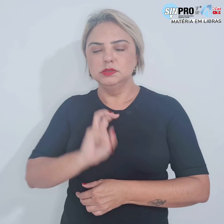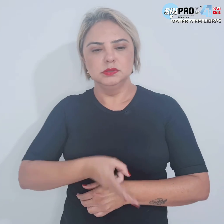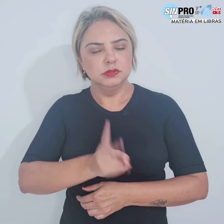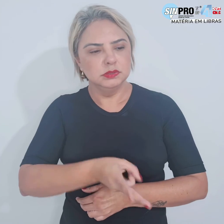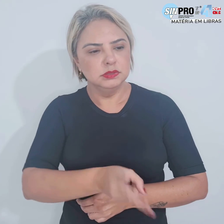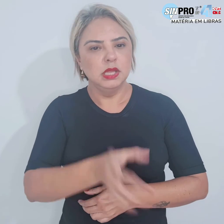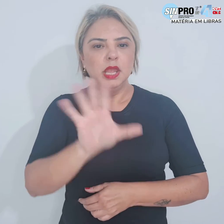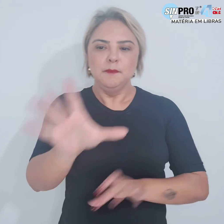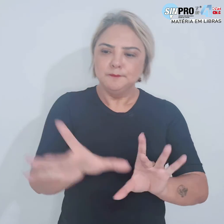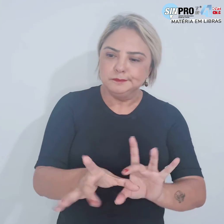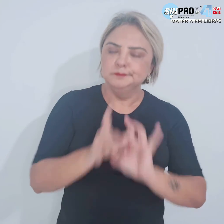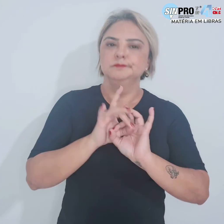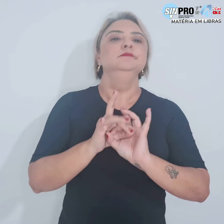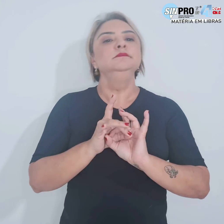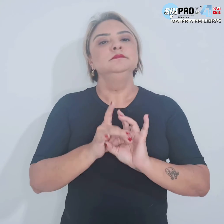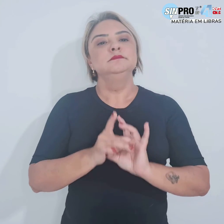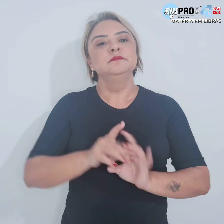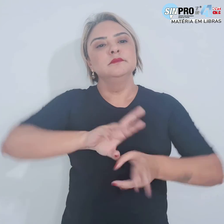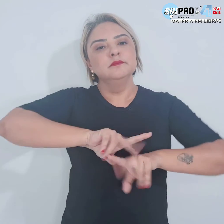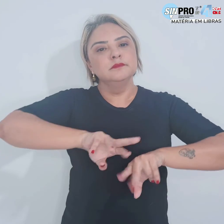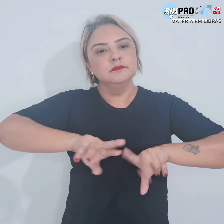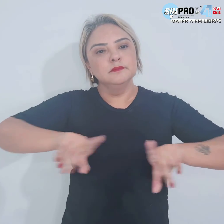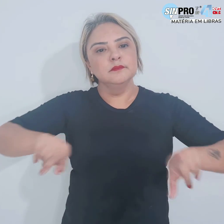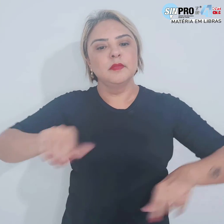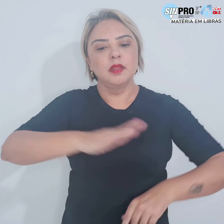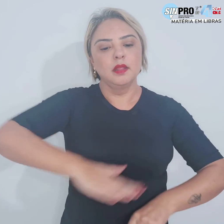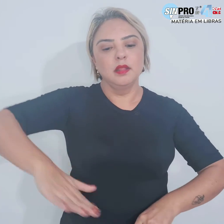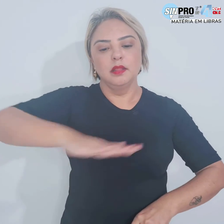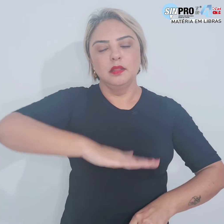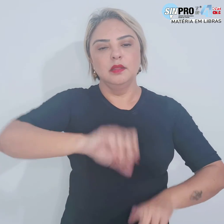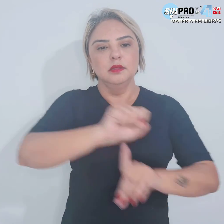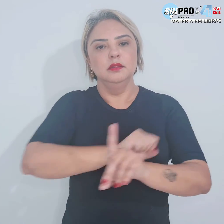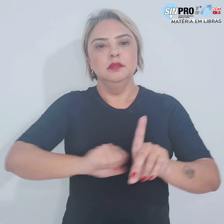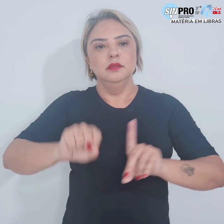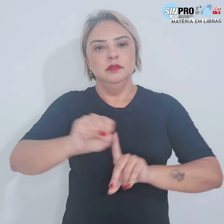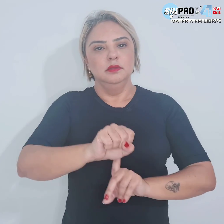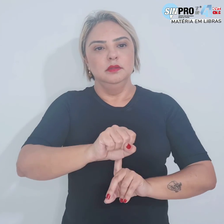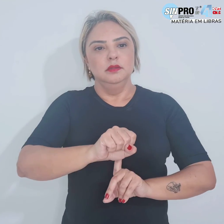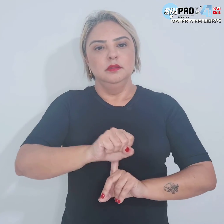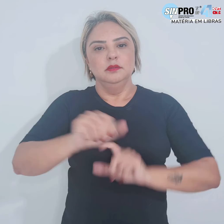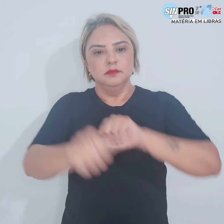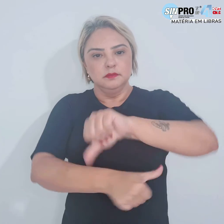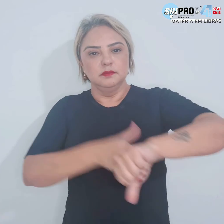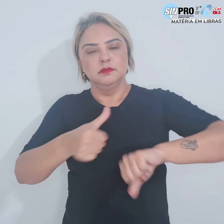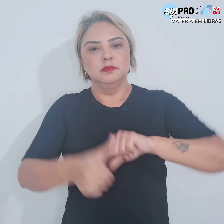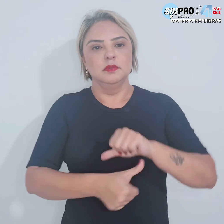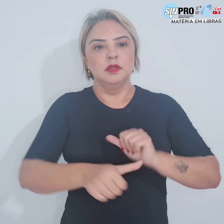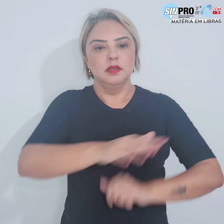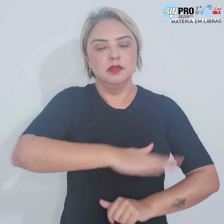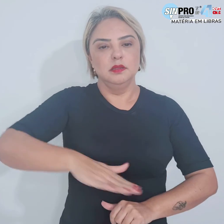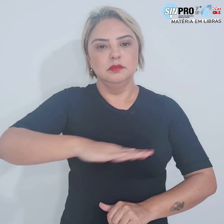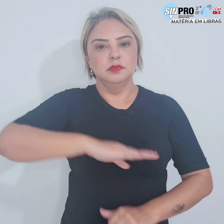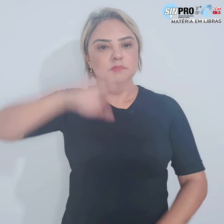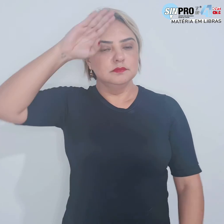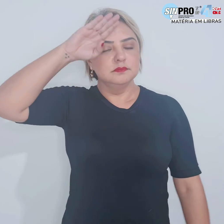professor sempre esteve vinculado com os diversos segmentos da sociedade, transformando o